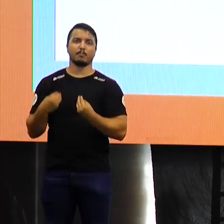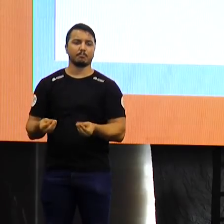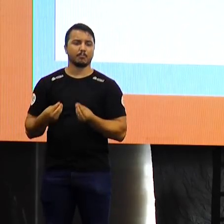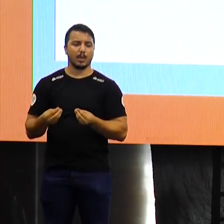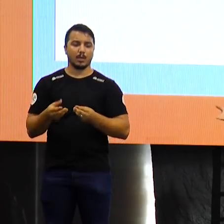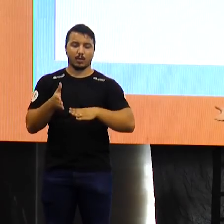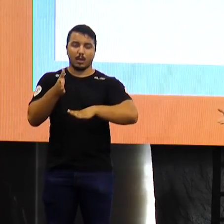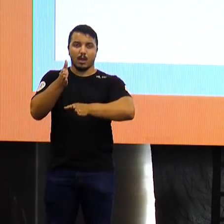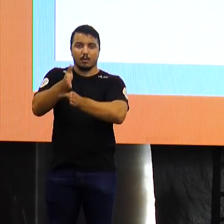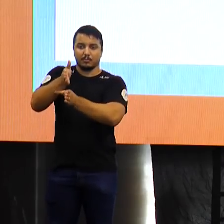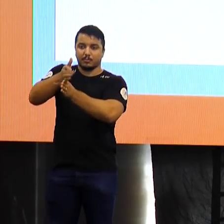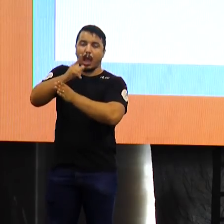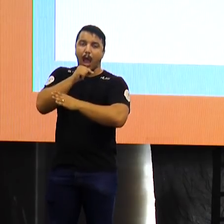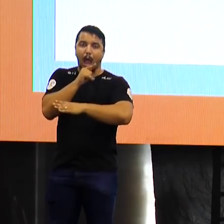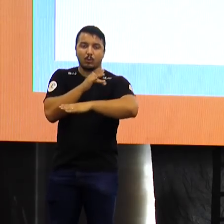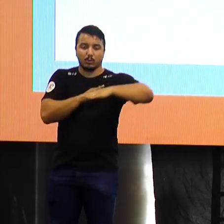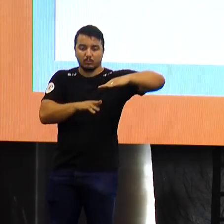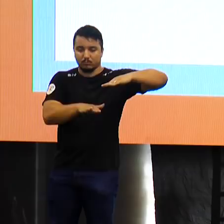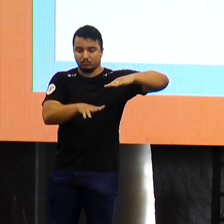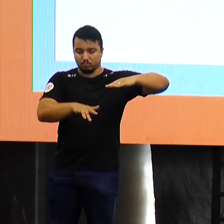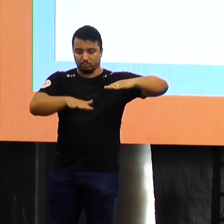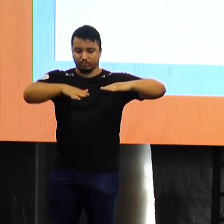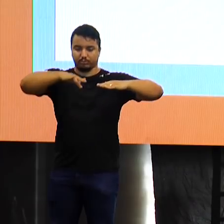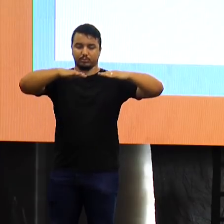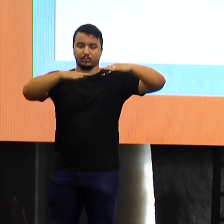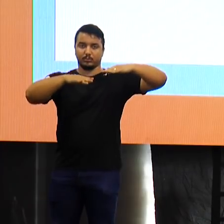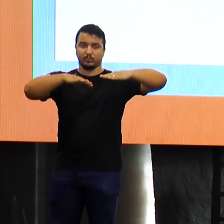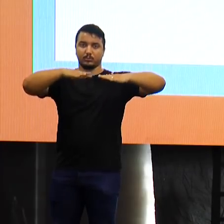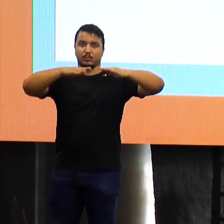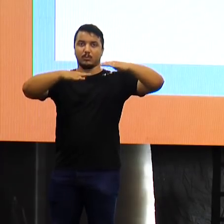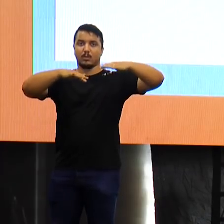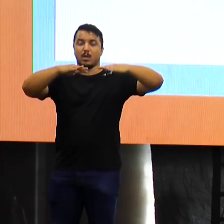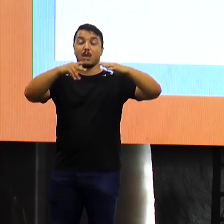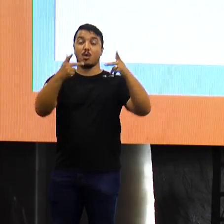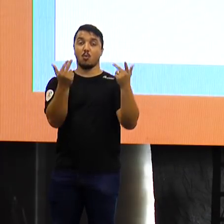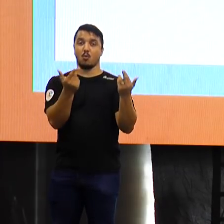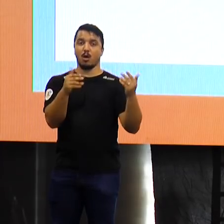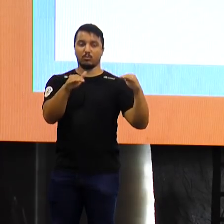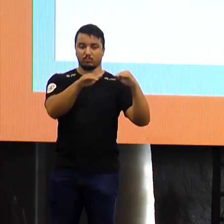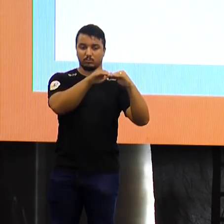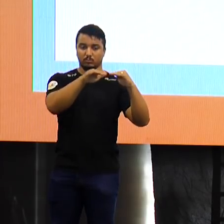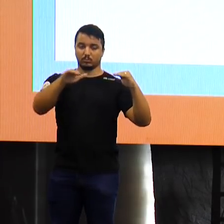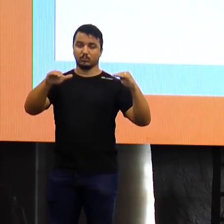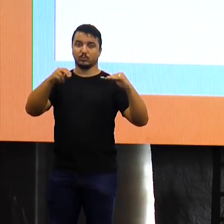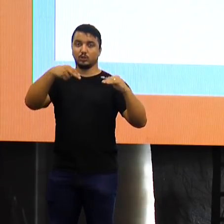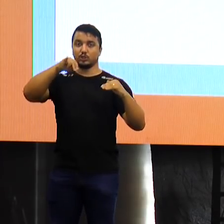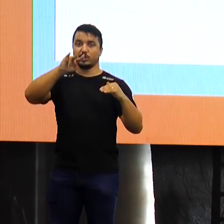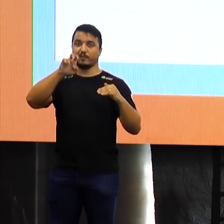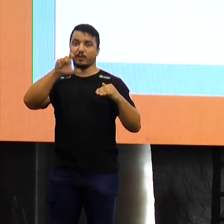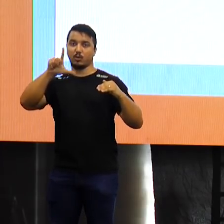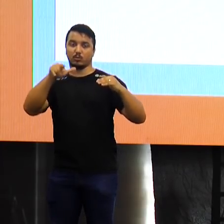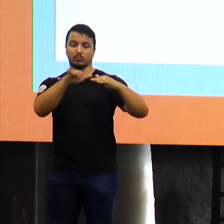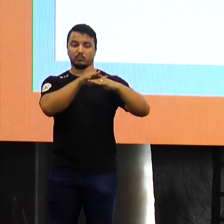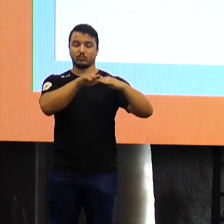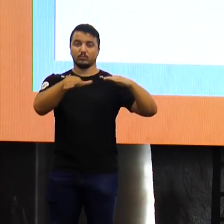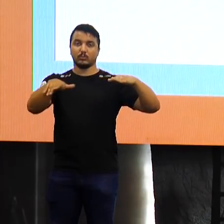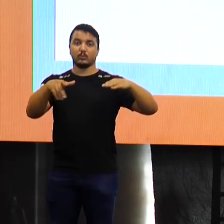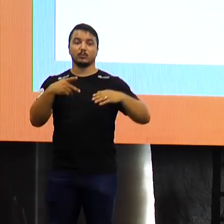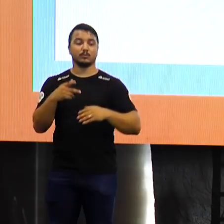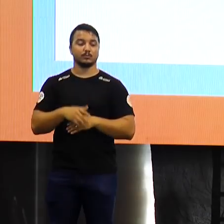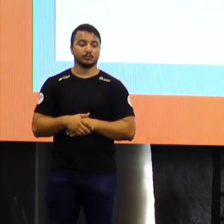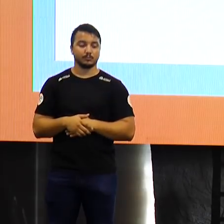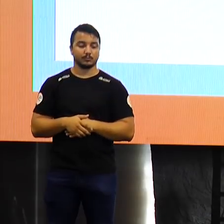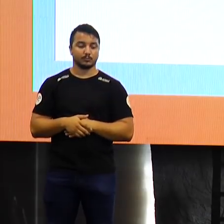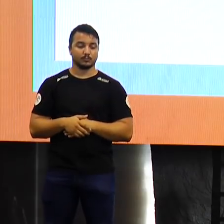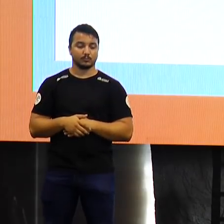Para represar a água, pô. Represa é para represar. E aí, o que acontece quando eu coloco a minha represa? Dá mais um clique